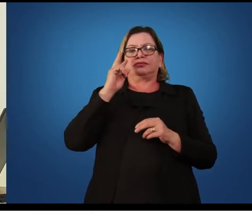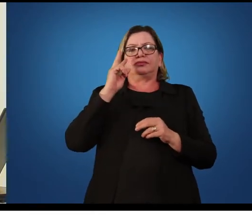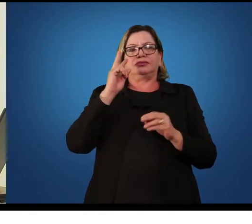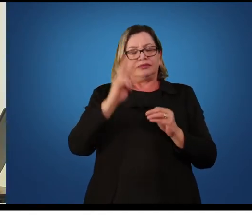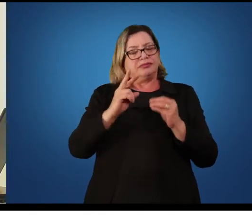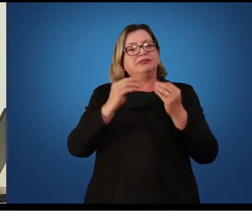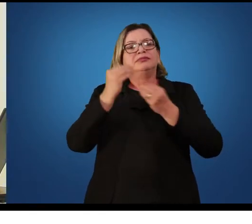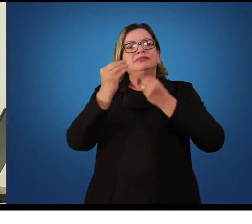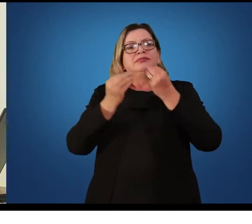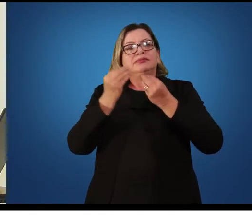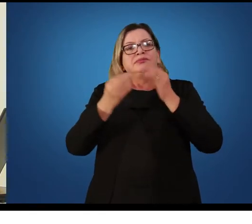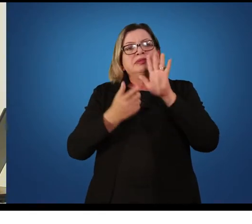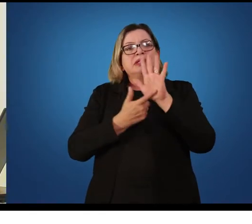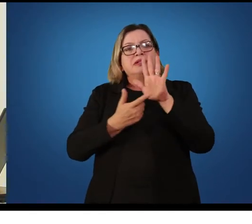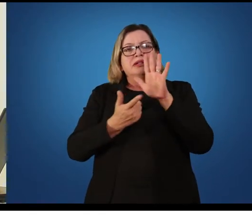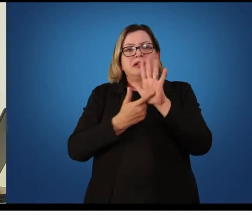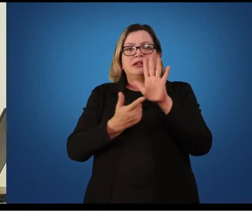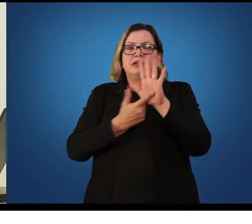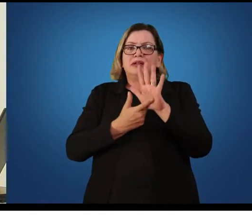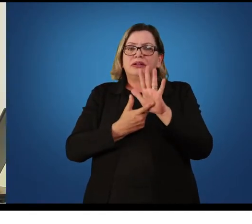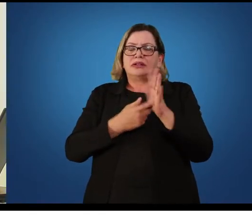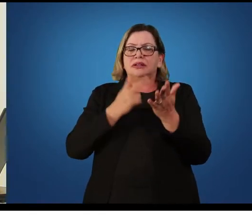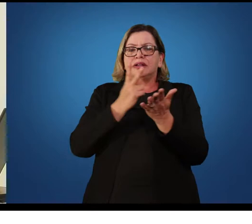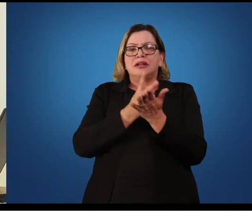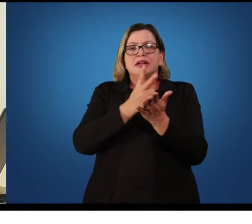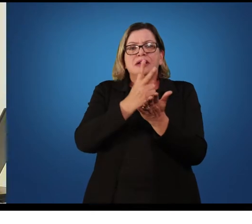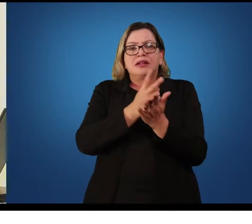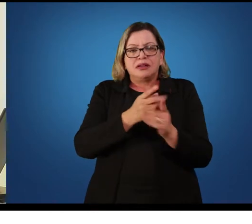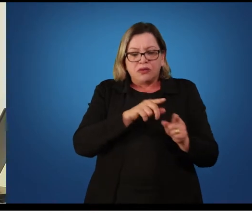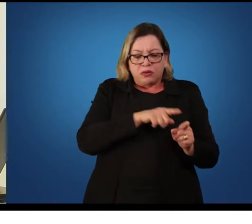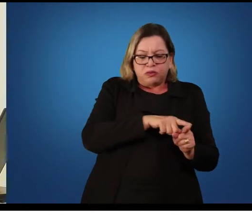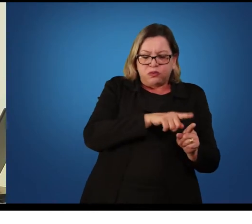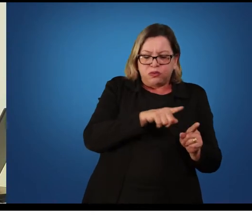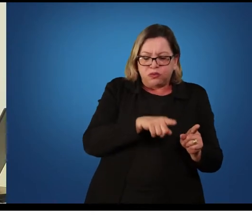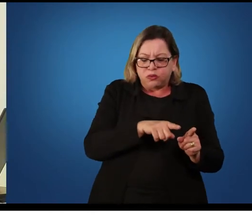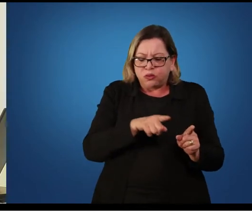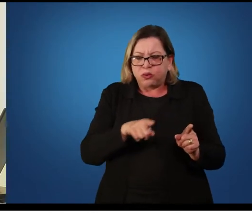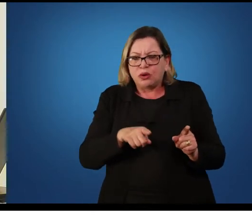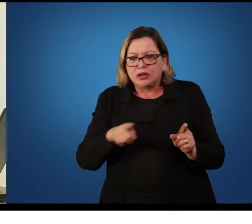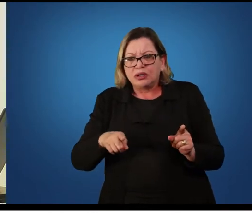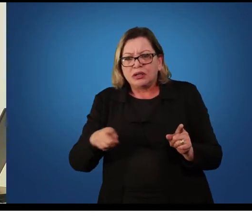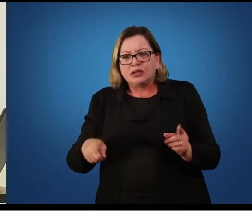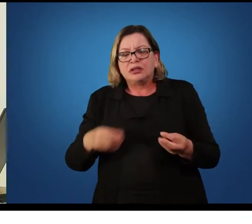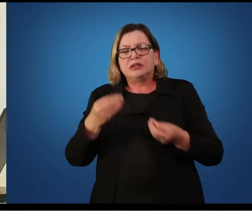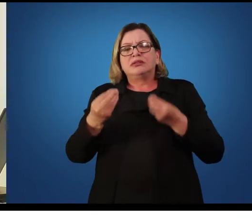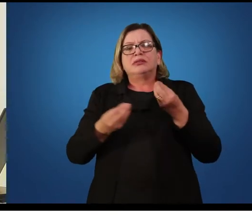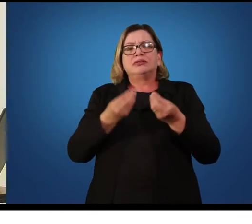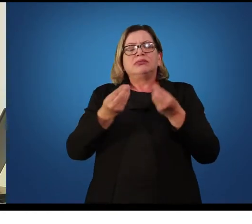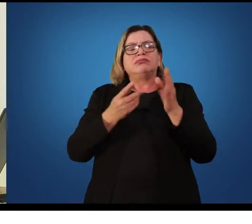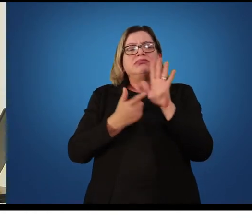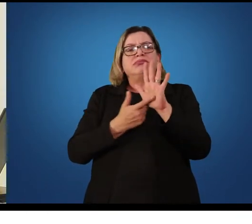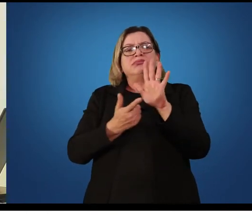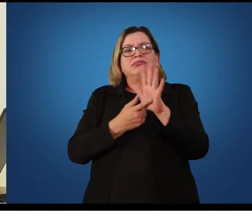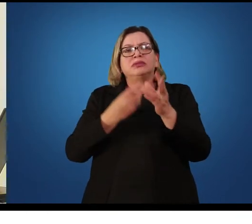um contínuo desses estágios a partir da proposta de Fitts e Posner,